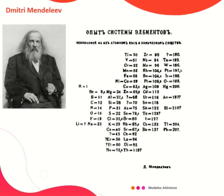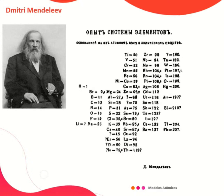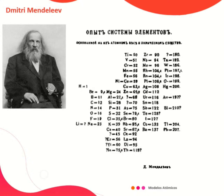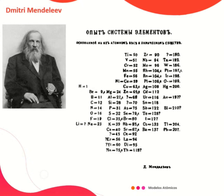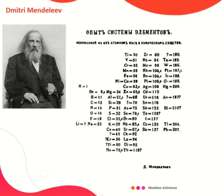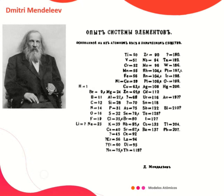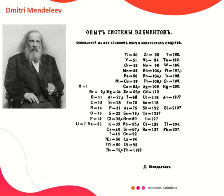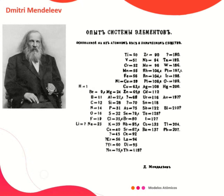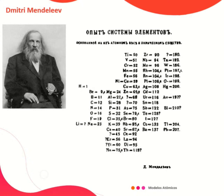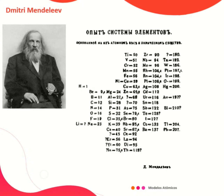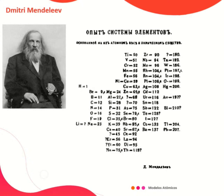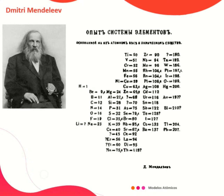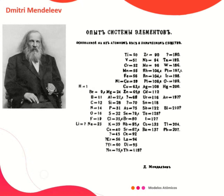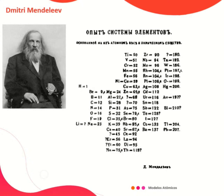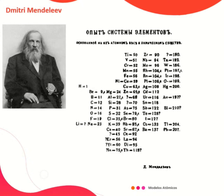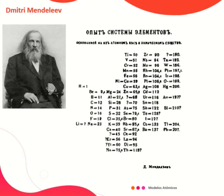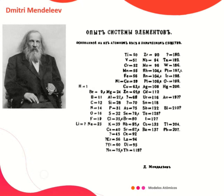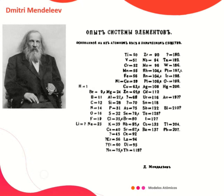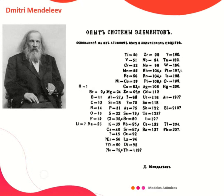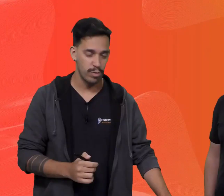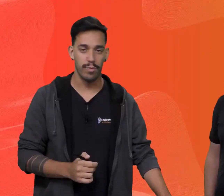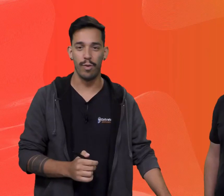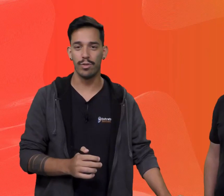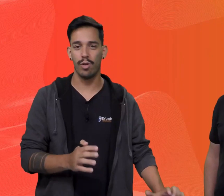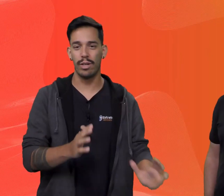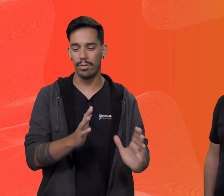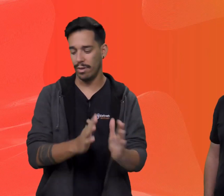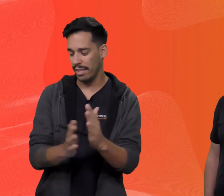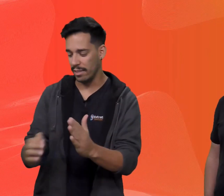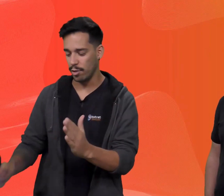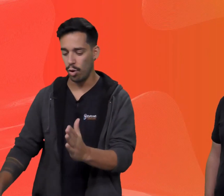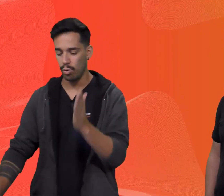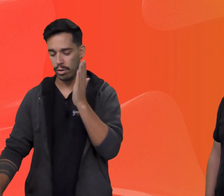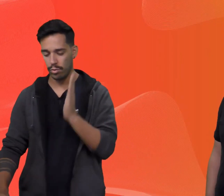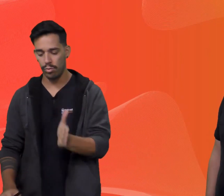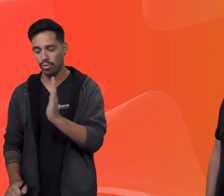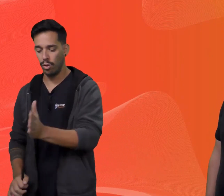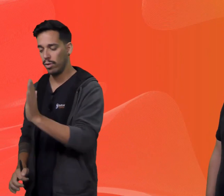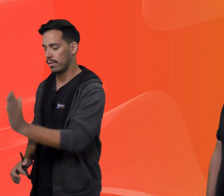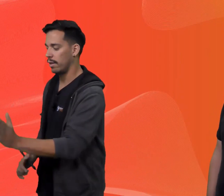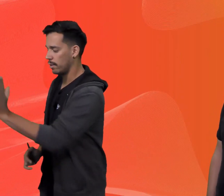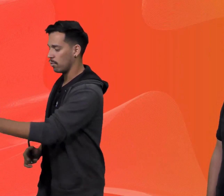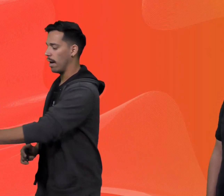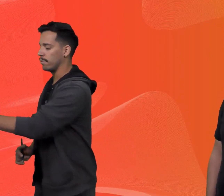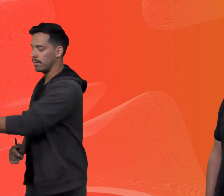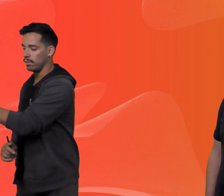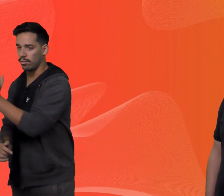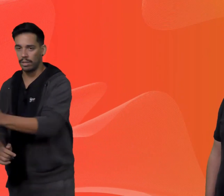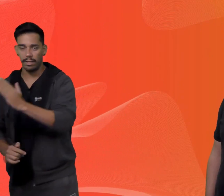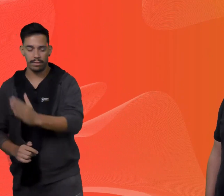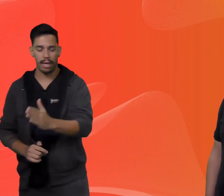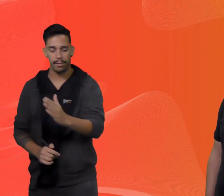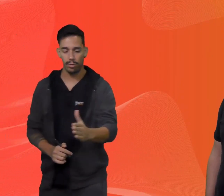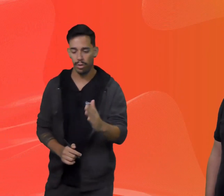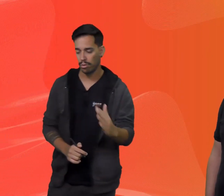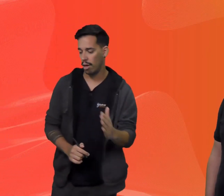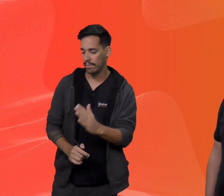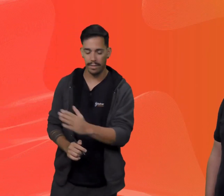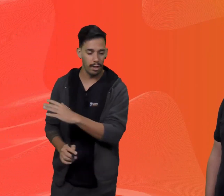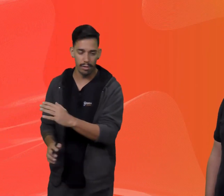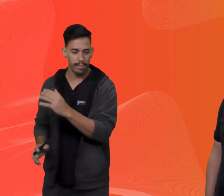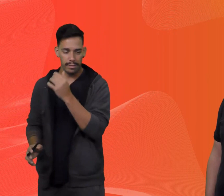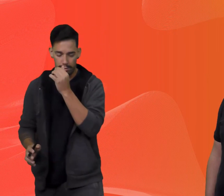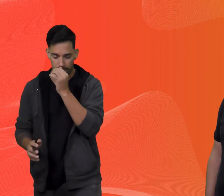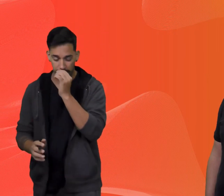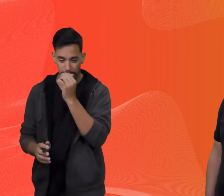em sequência, assim, como se fosse colocando linhas e colunas. 1, 2, 3, 4, 5, 6, 7, 8, 9,